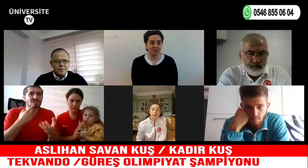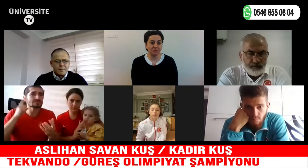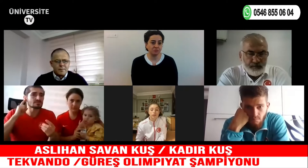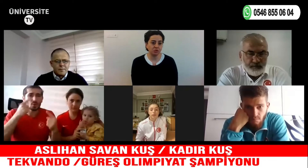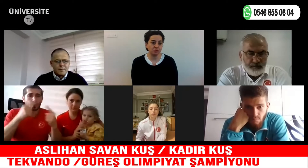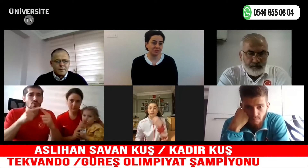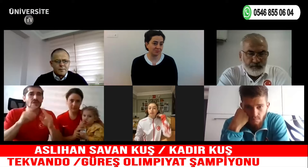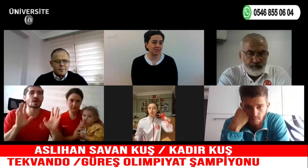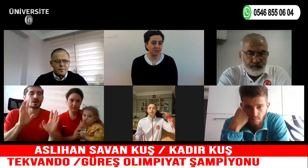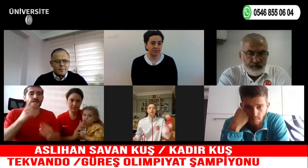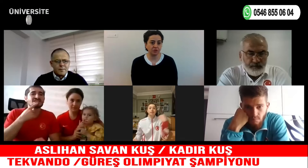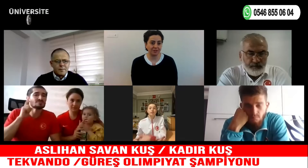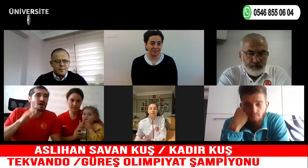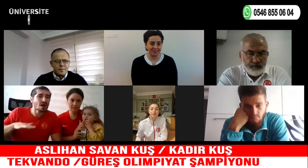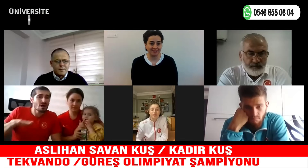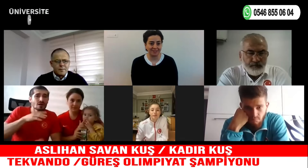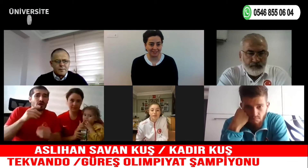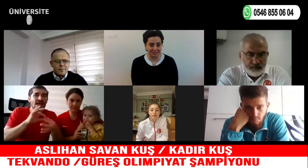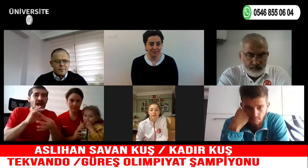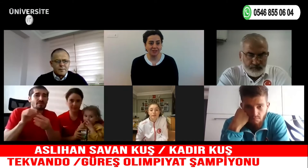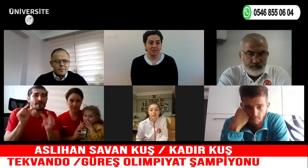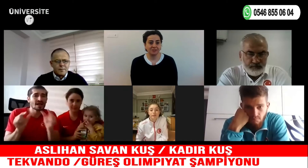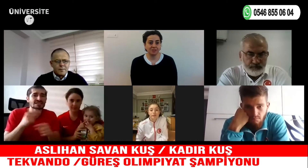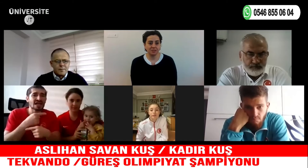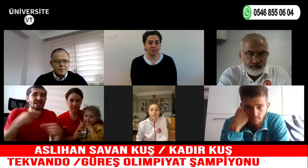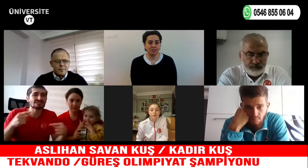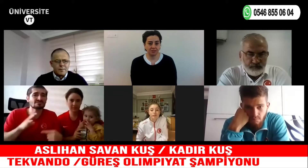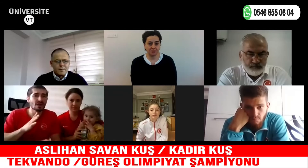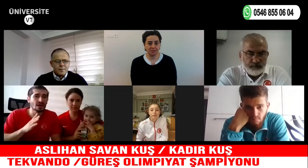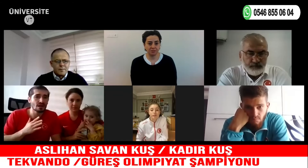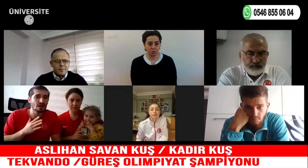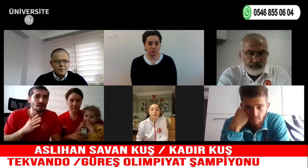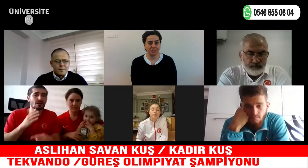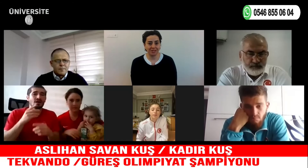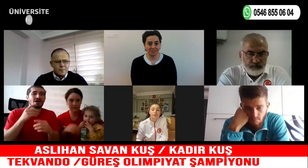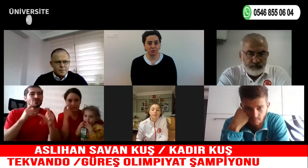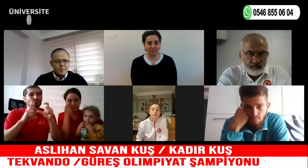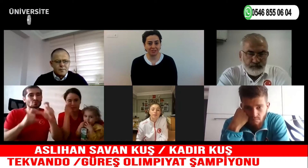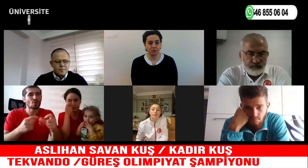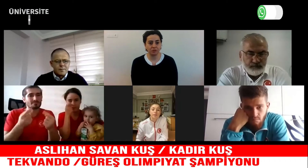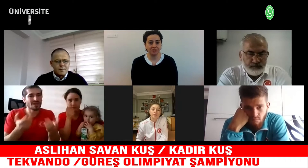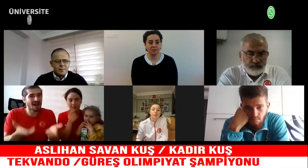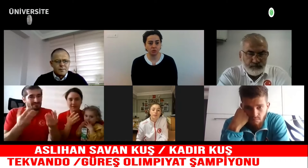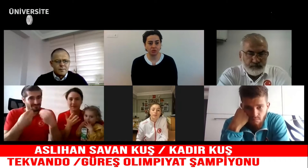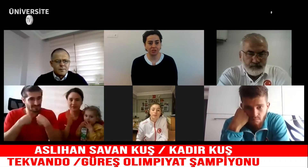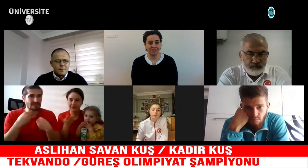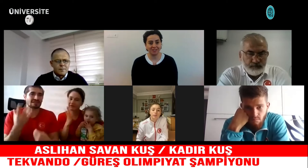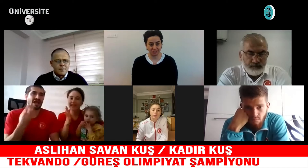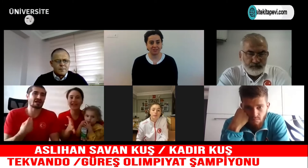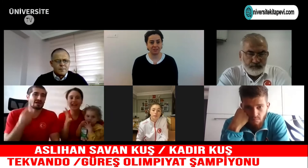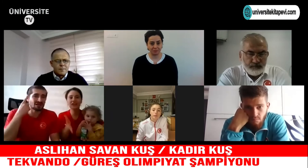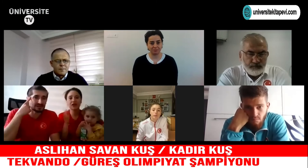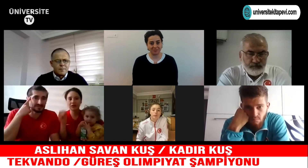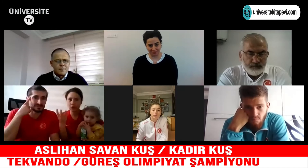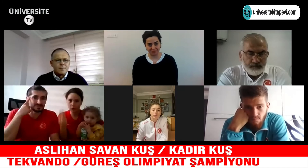başarı sağlayamadım çünkü bizim sarılara göre değildi. Sarı sporcuların eğitim düzeylerinden dolayı Türkçe